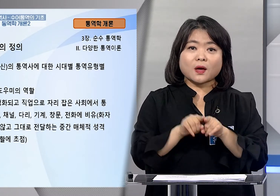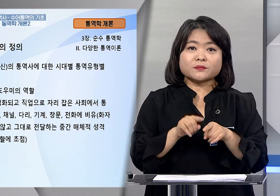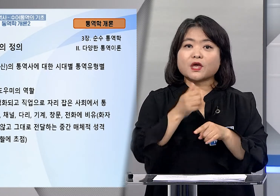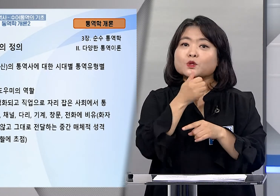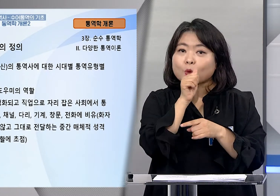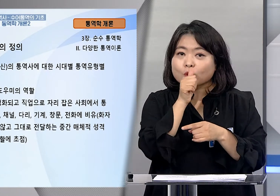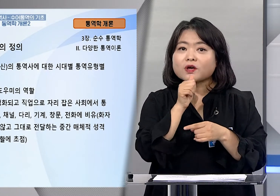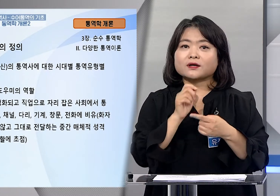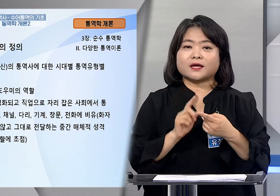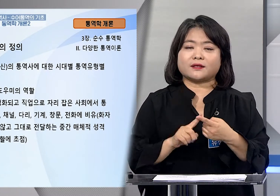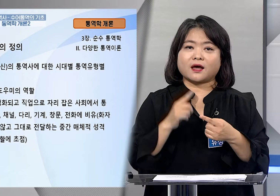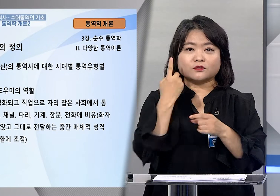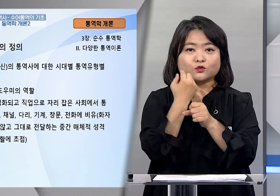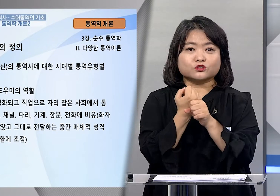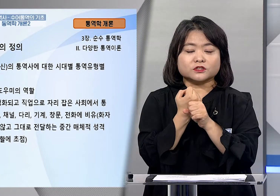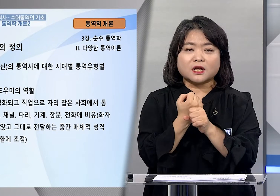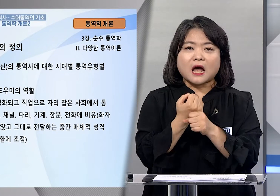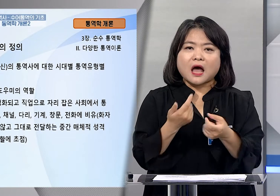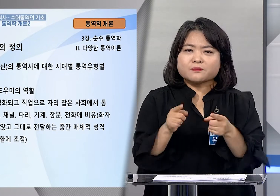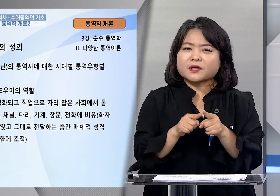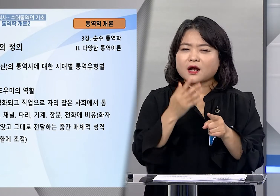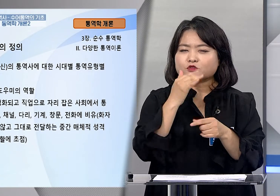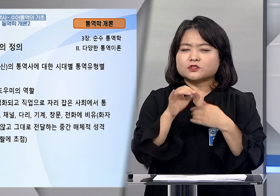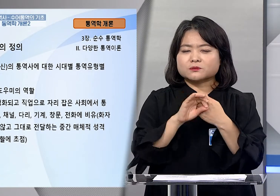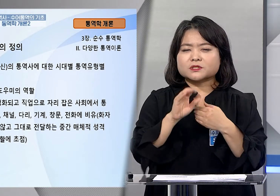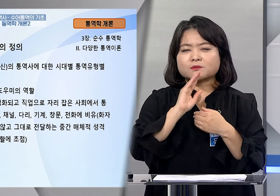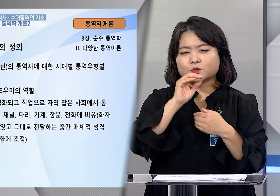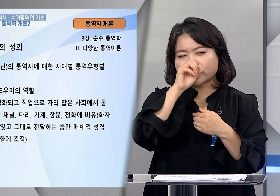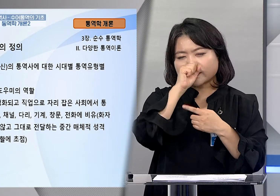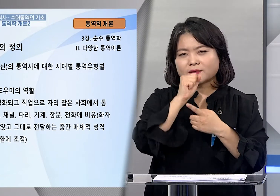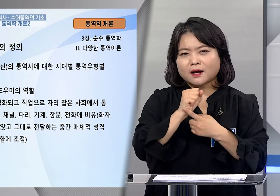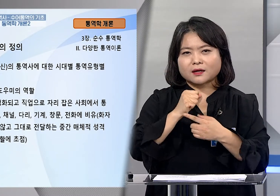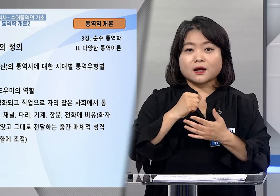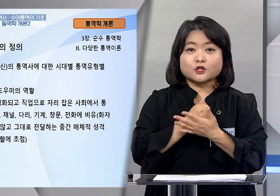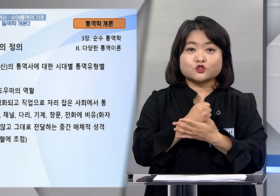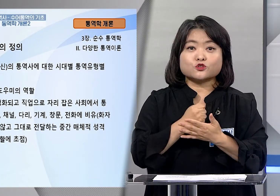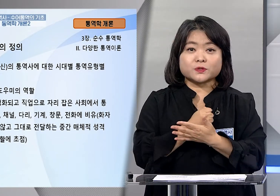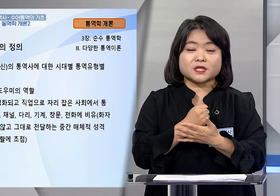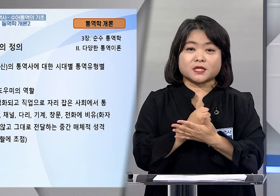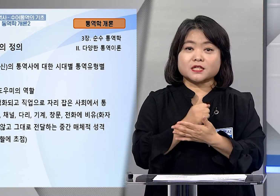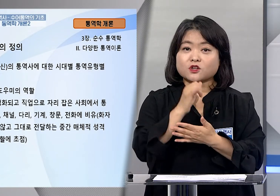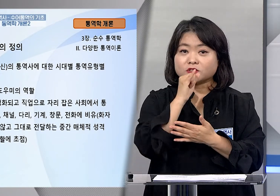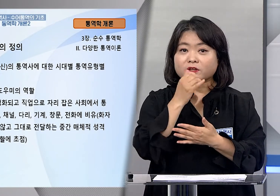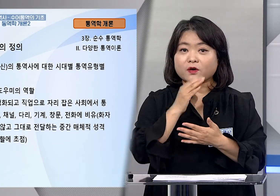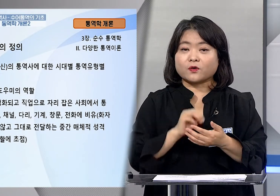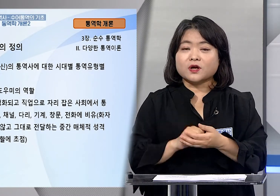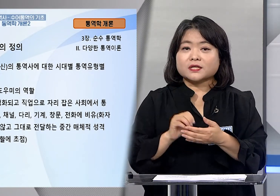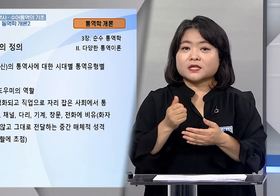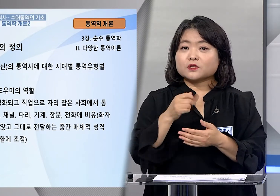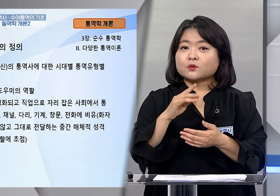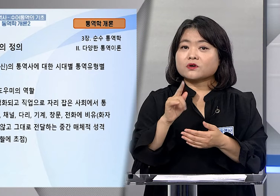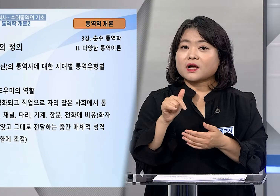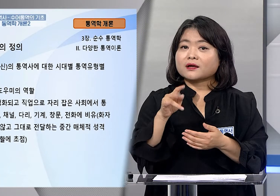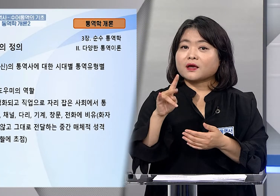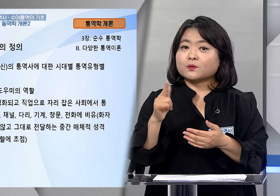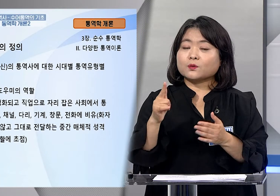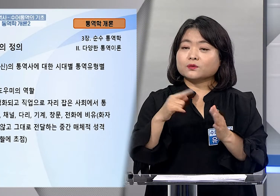함께 통역에 대한 연구를 함께 할 수 있으면 참 좋겠다라는 아쉬움이 있었는데요. 이 통역학 개론